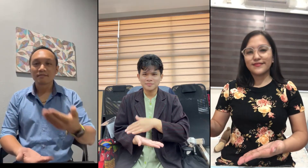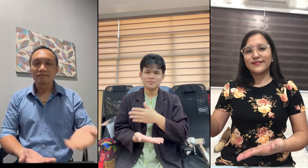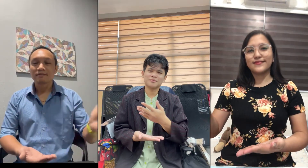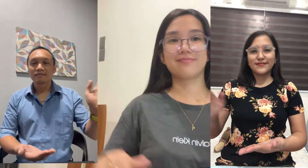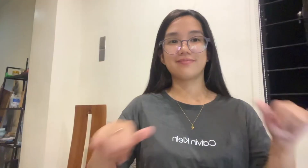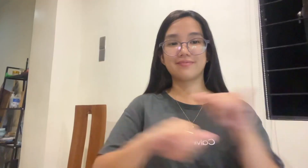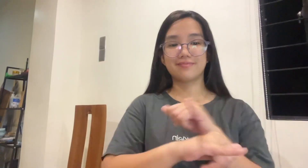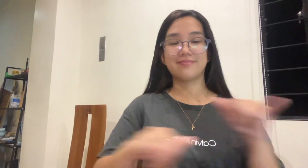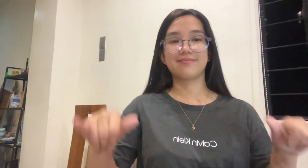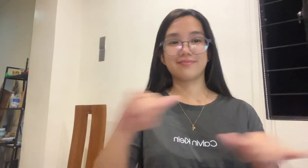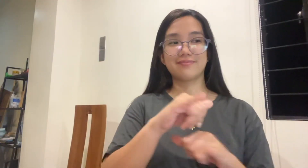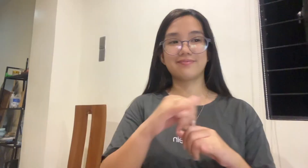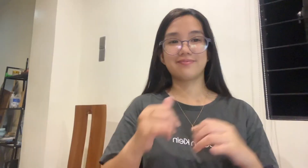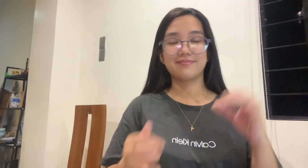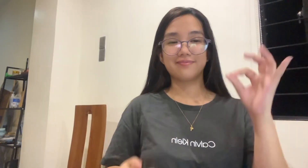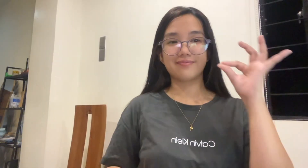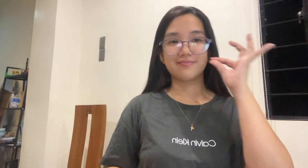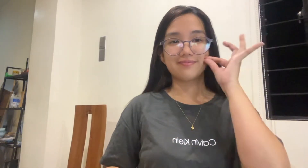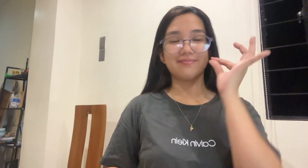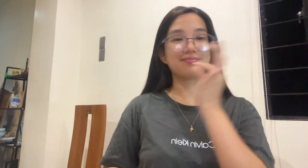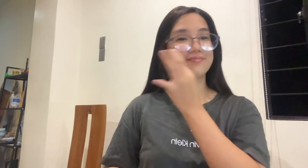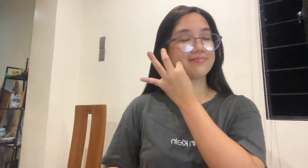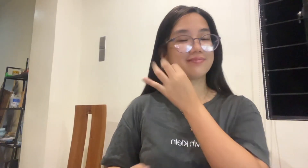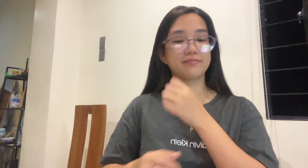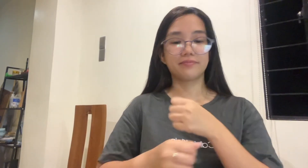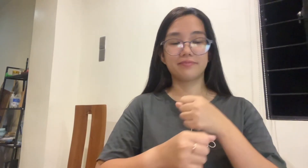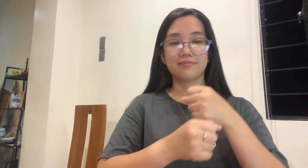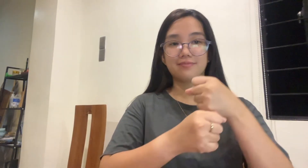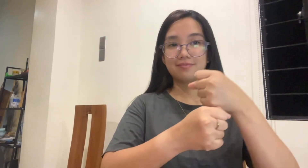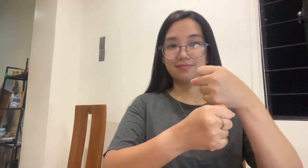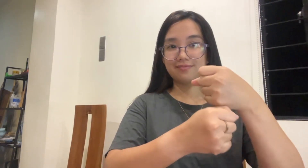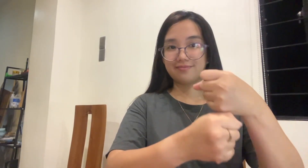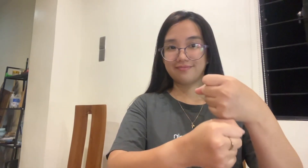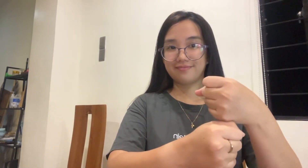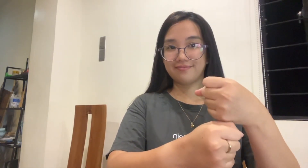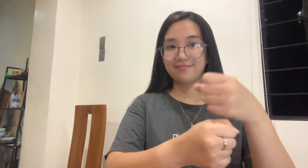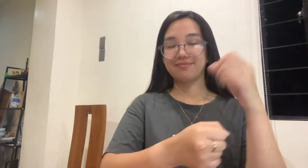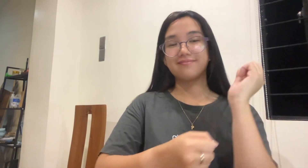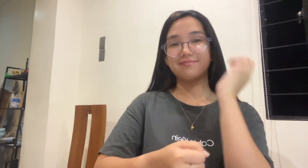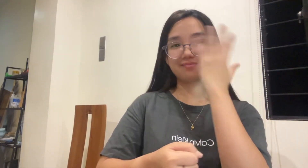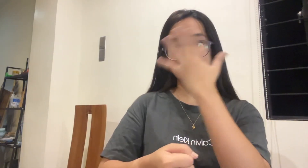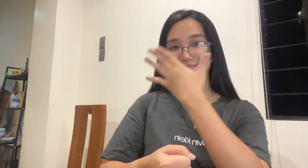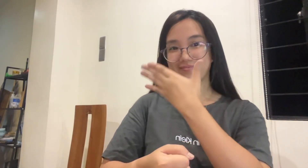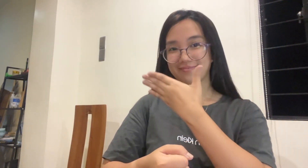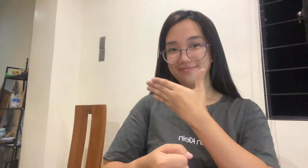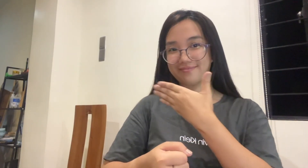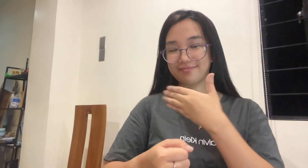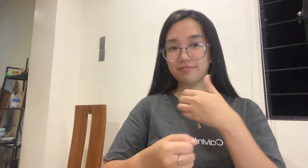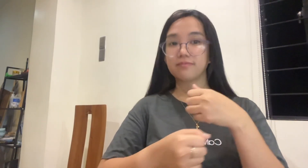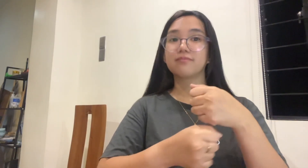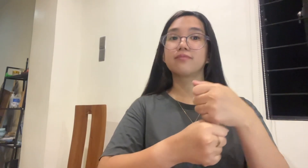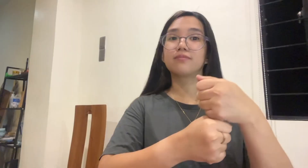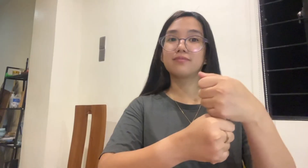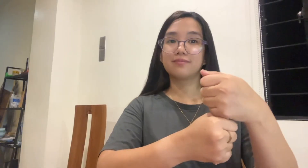Parang isang bulaklak na kay ganda na inabot